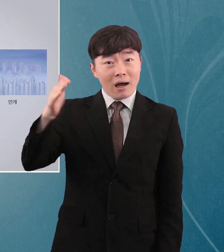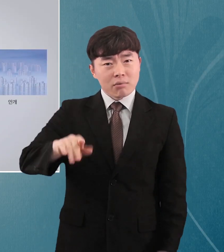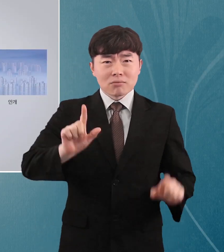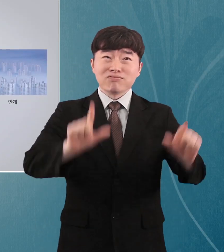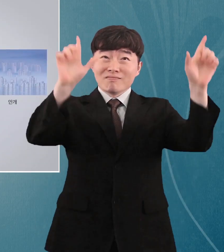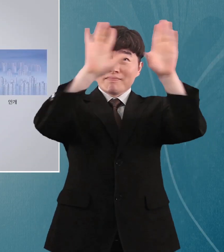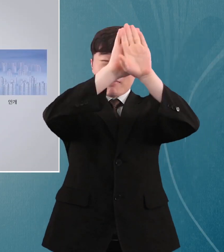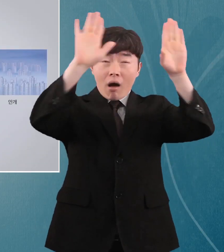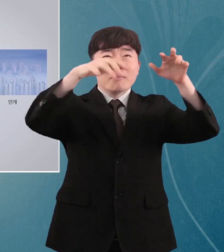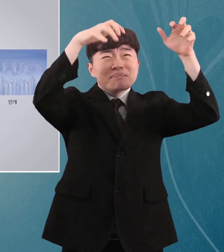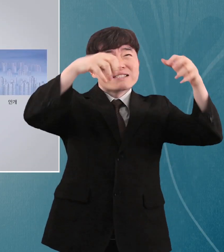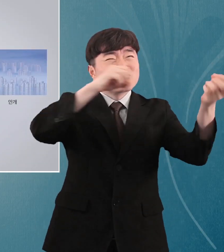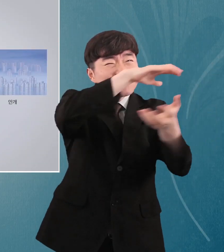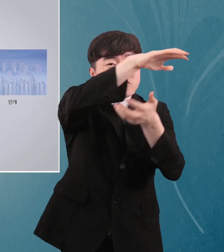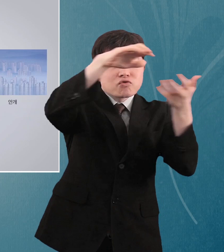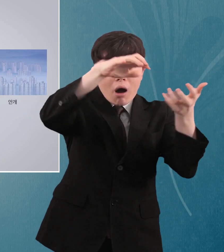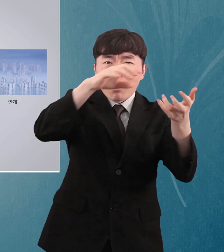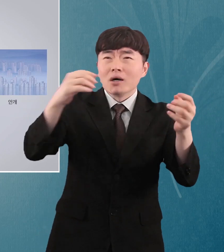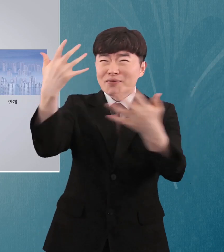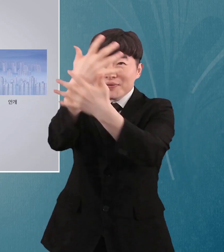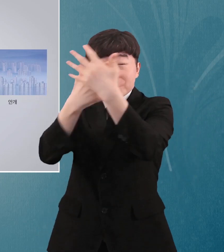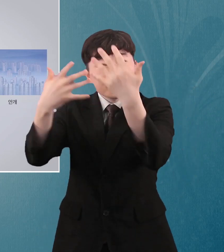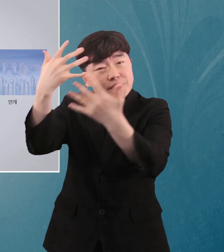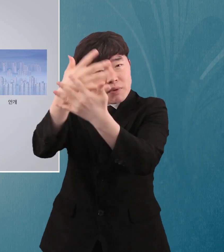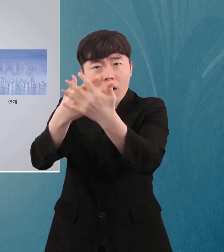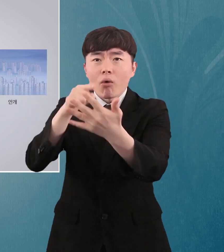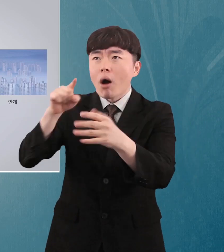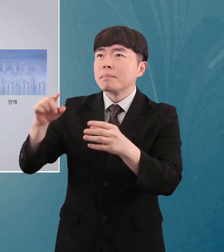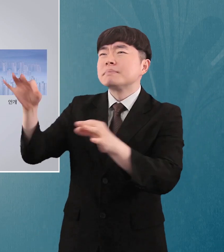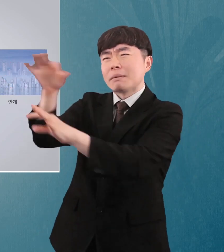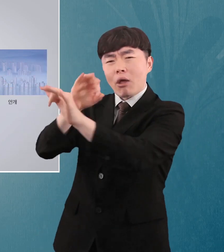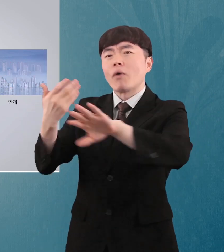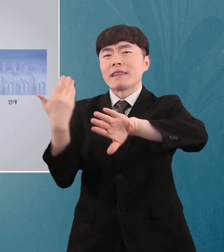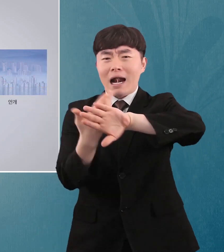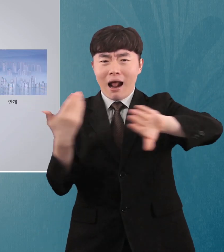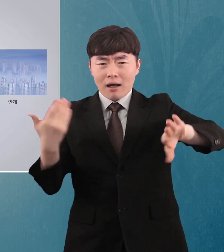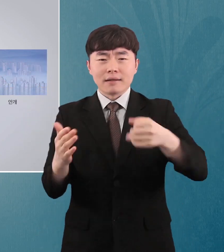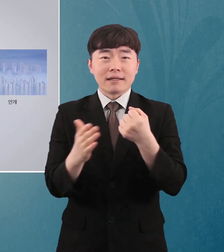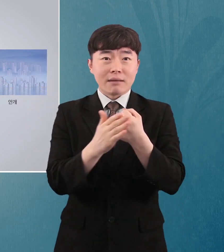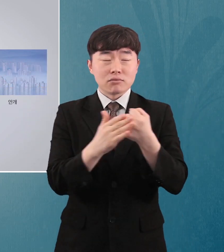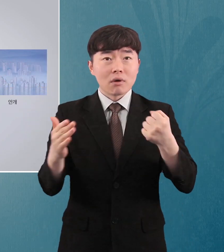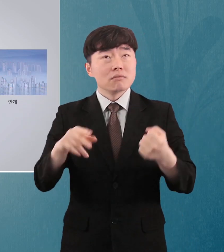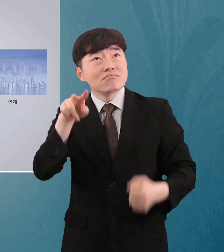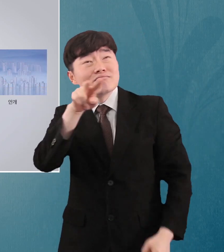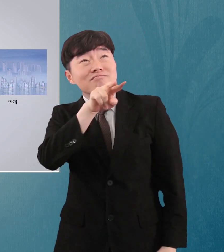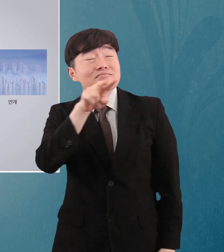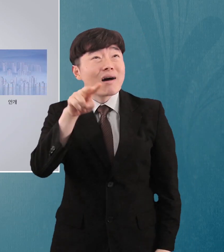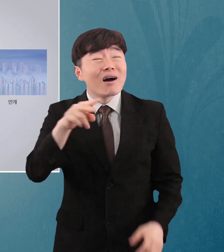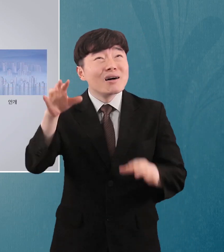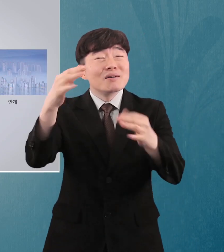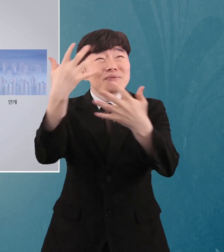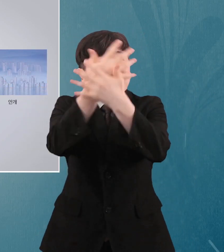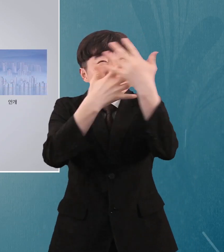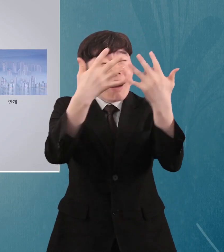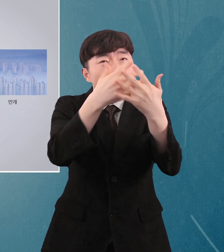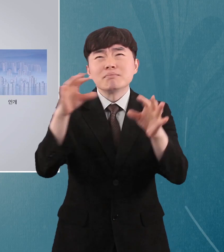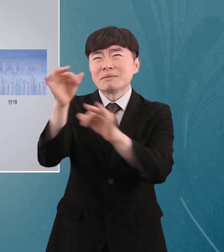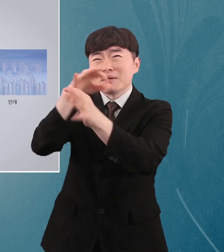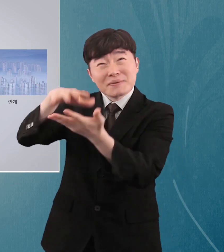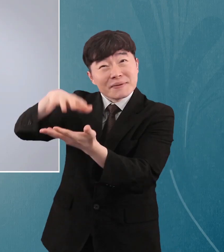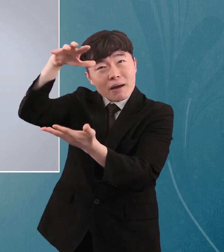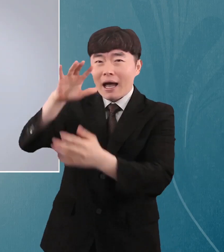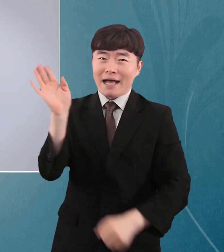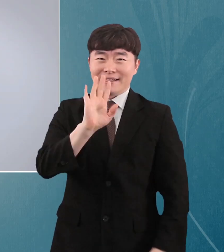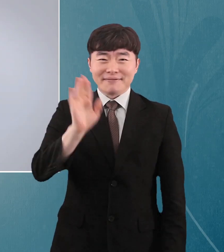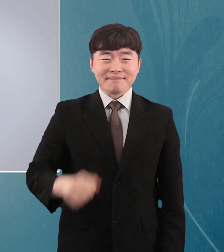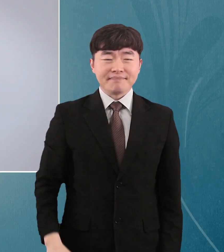흐리거나 안개, 아지랑이 등이 낀 경우도 있으므로 하늘이 또렷이 보이지 않는다고 해서 반드시 미세먼지 농도가 높은 것은